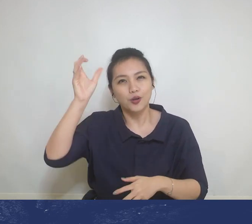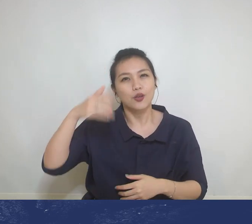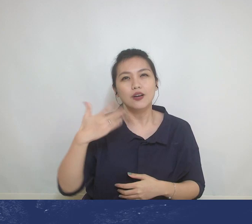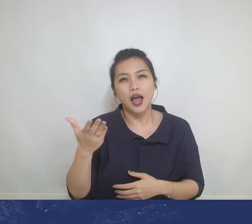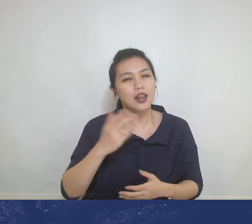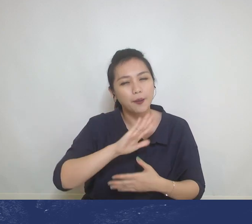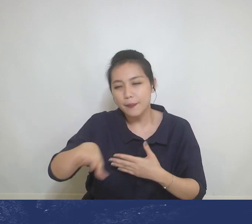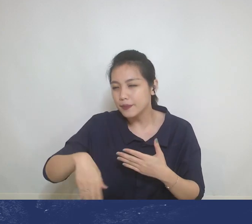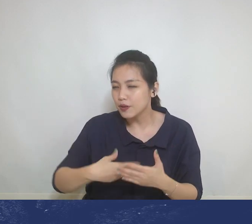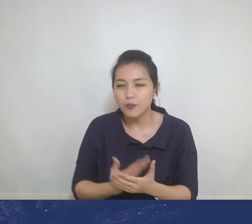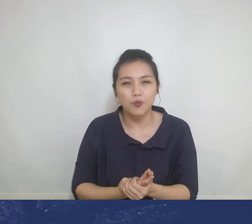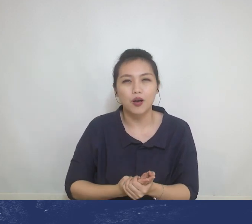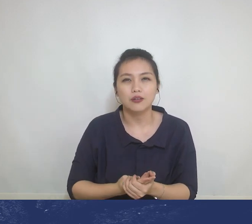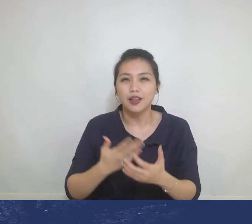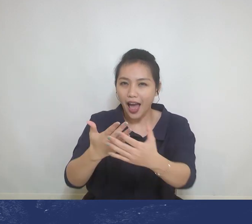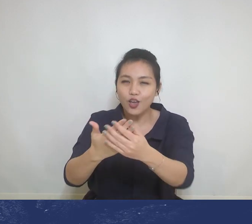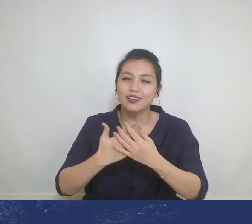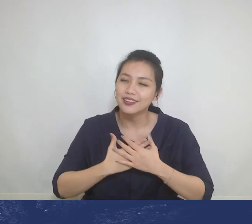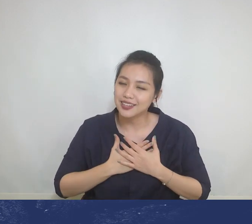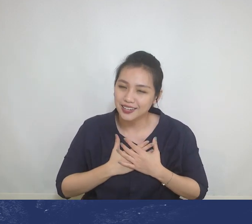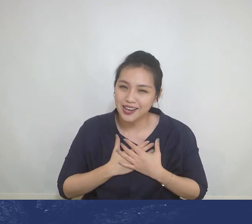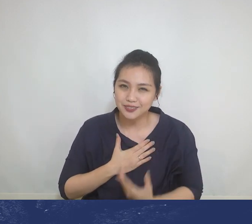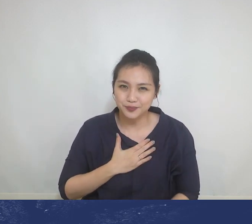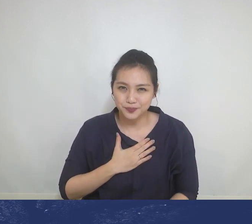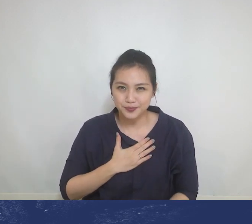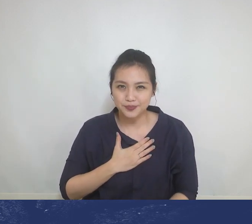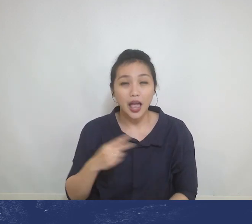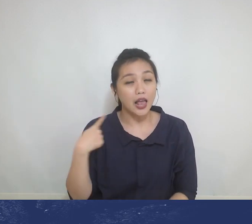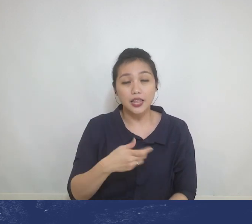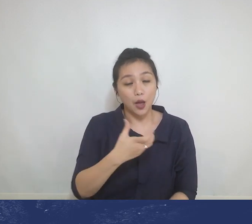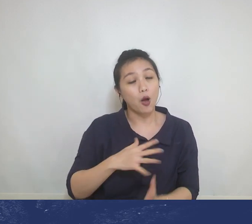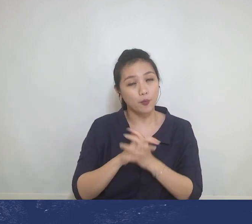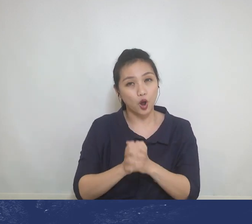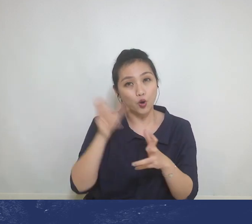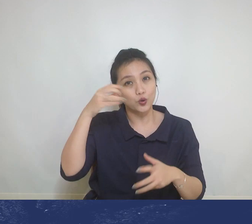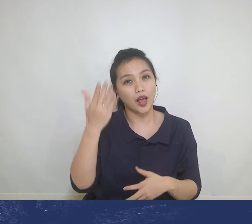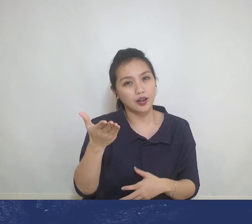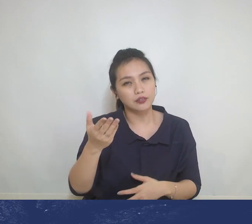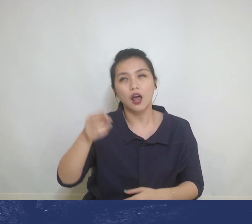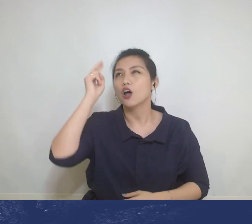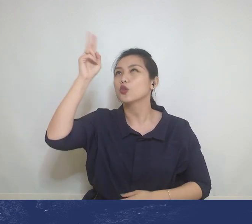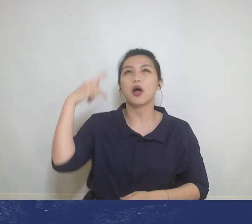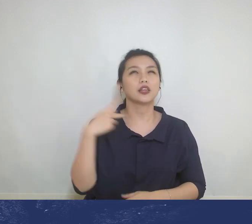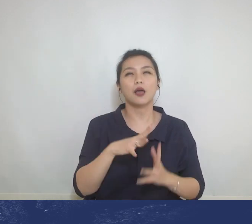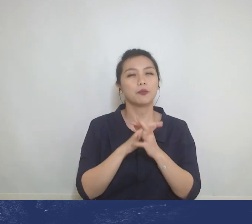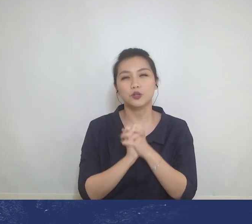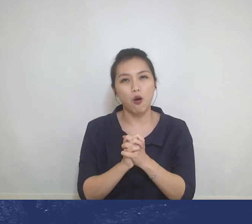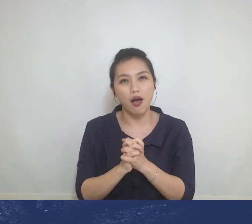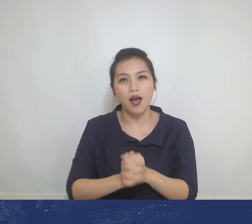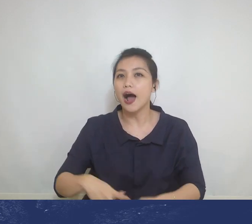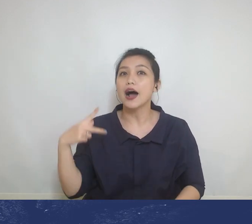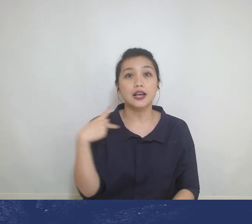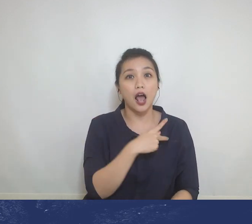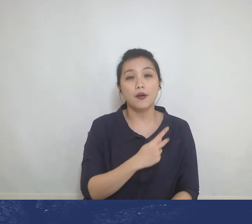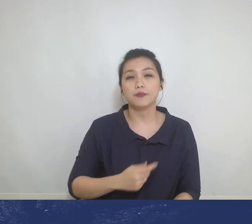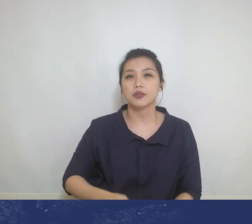mengalami terpelecok saat ini. Kalian bisa taruh tangan kalian di dada kalian saat ini. Kita mau berdoa untuk kalian. Tuhan, kami berdoa